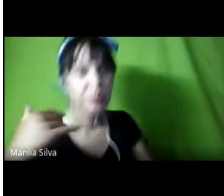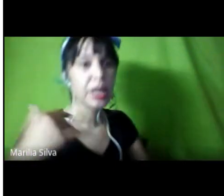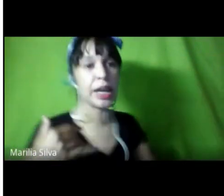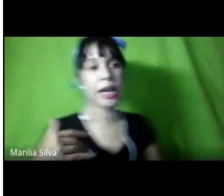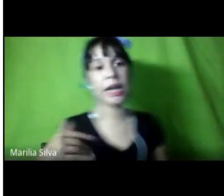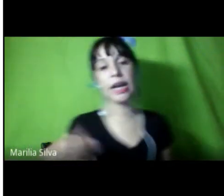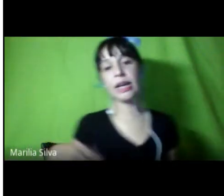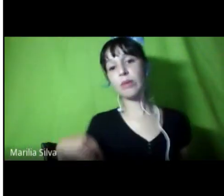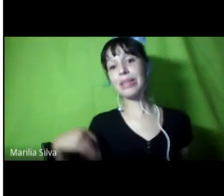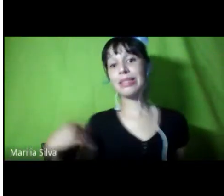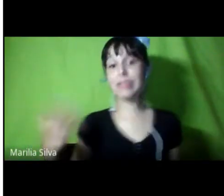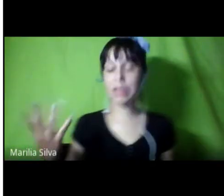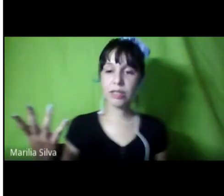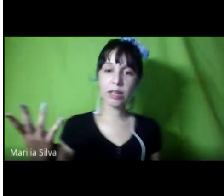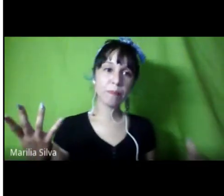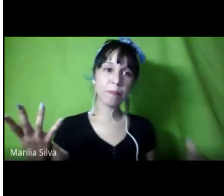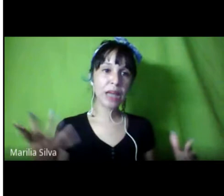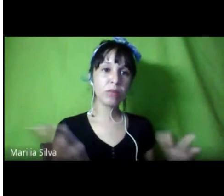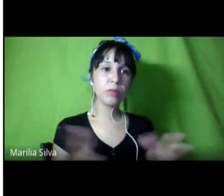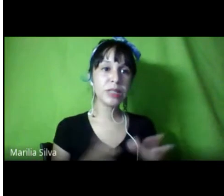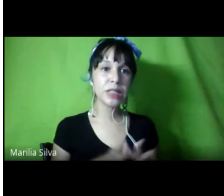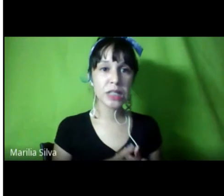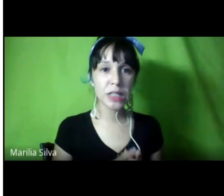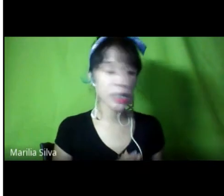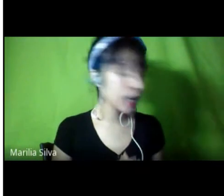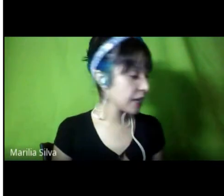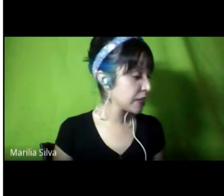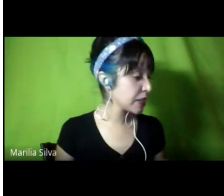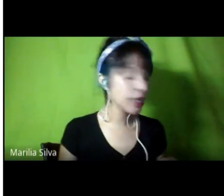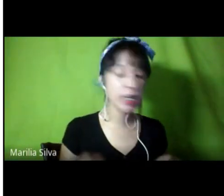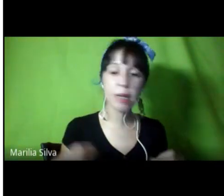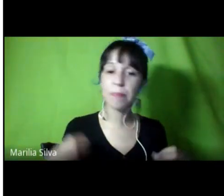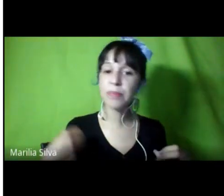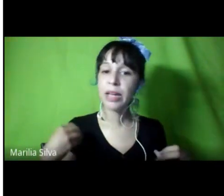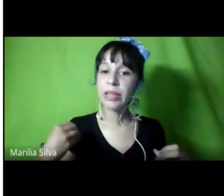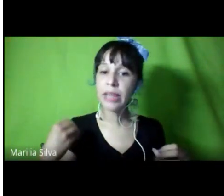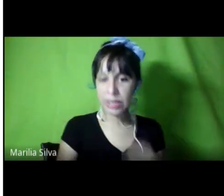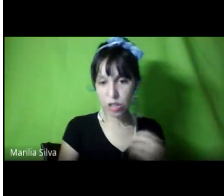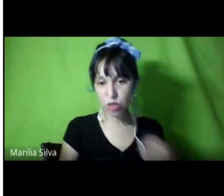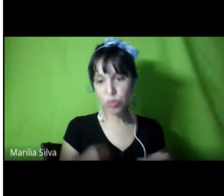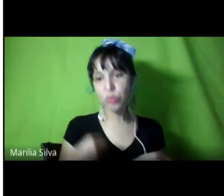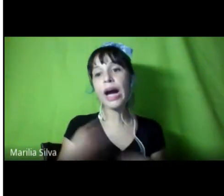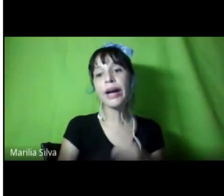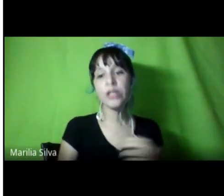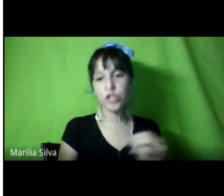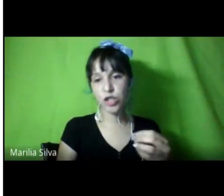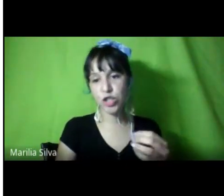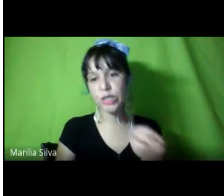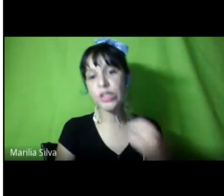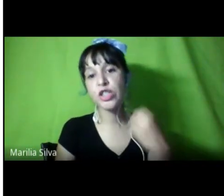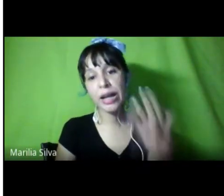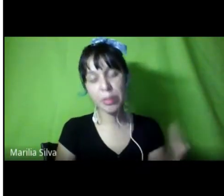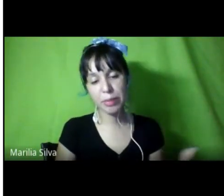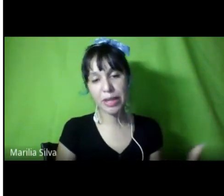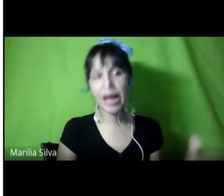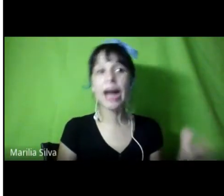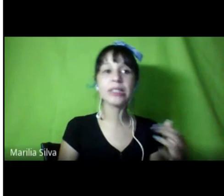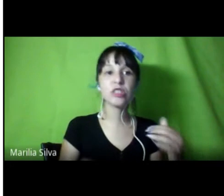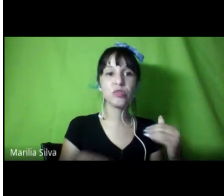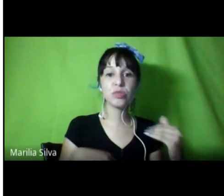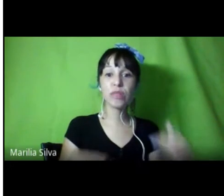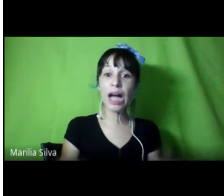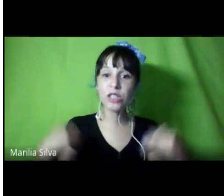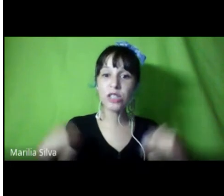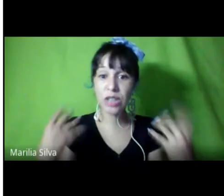quer, ele não aceita, né, a língua brasileira de sinais, ele tem essa dificuldade de adaptar,